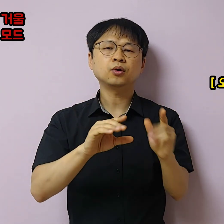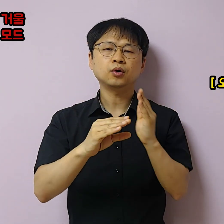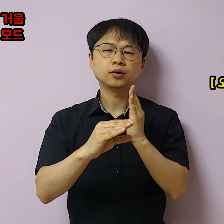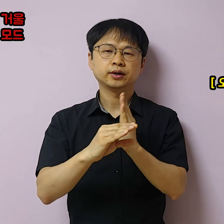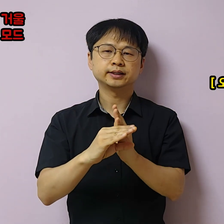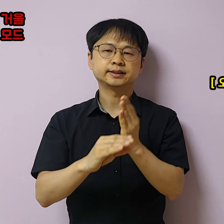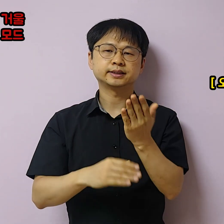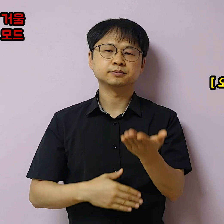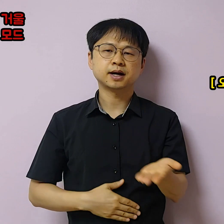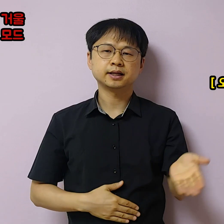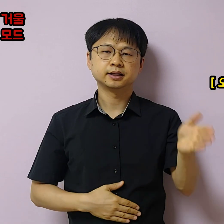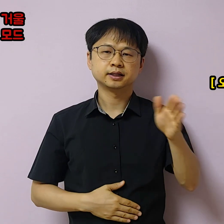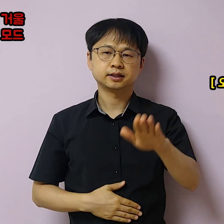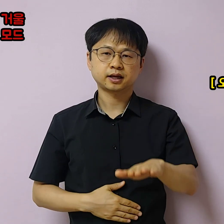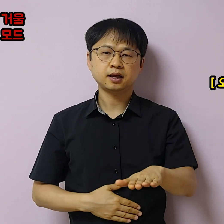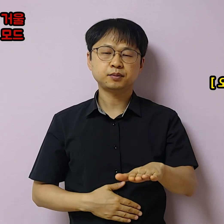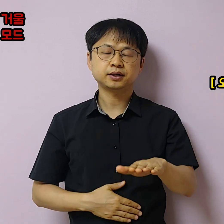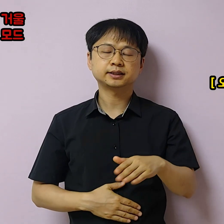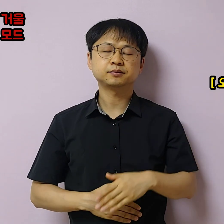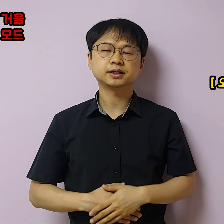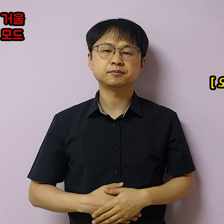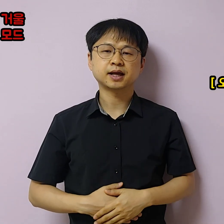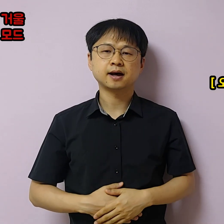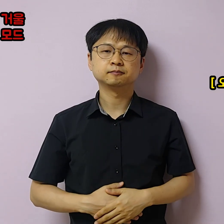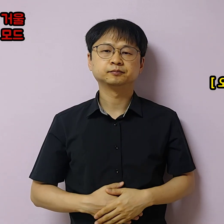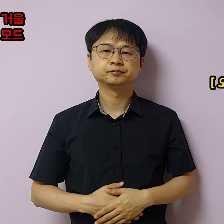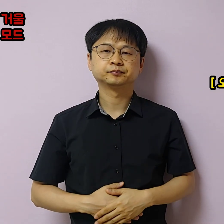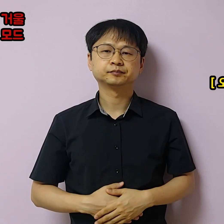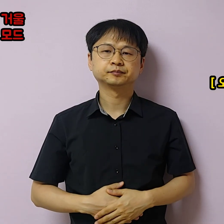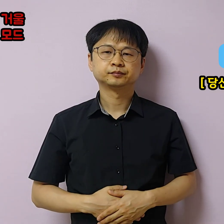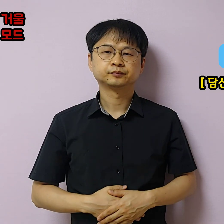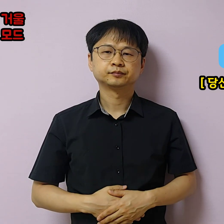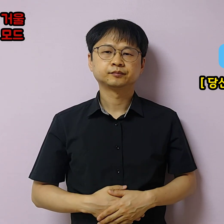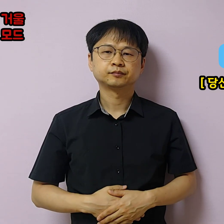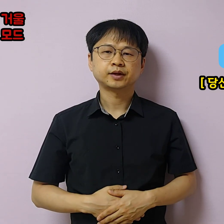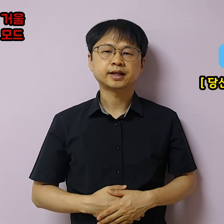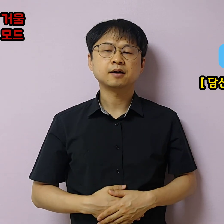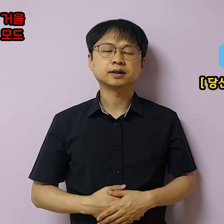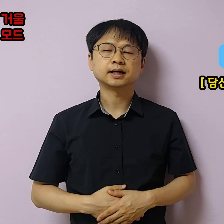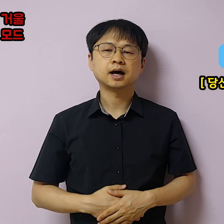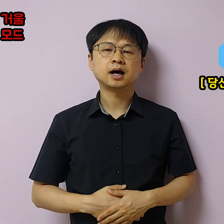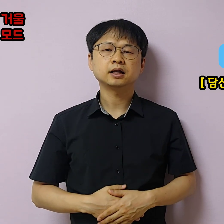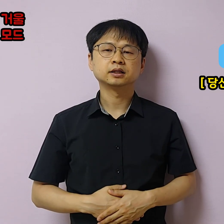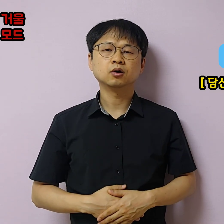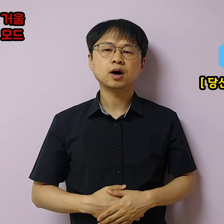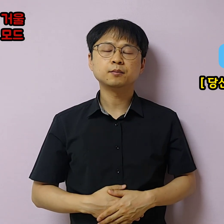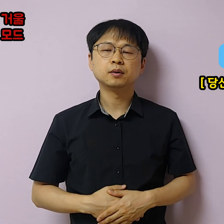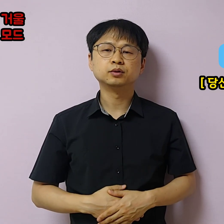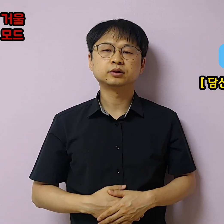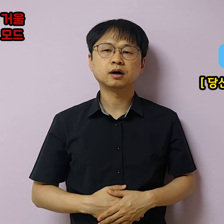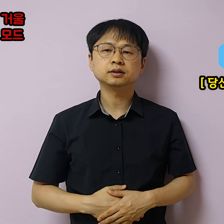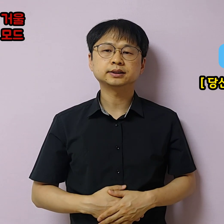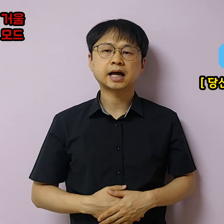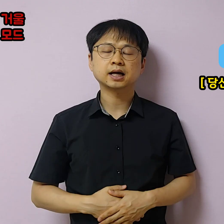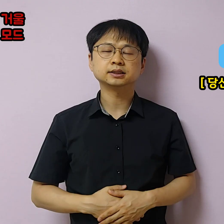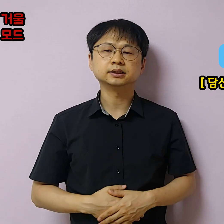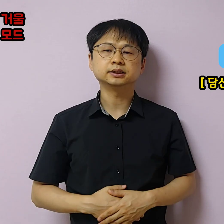숨쉬고 있지만 이렇게 표현하시면 됩니다. 네, 다음 가사 너와 머물던 작은